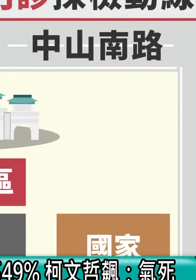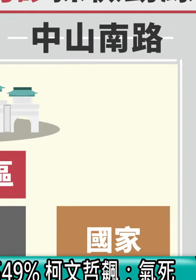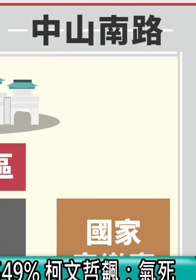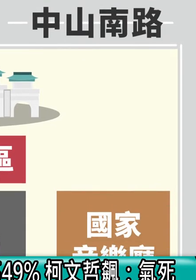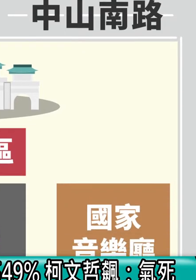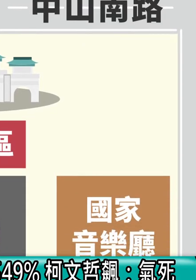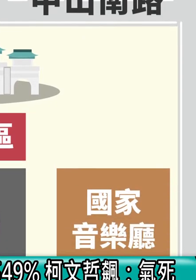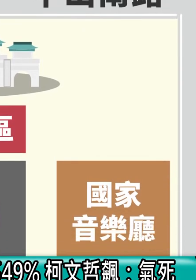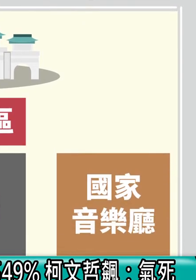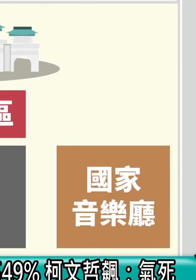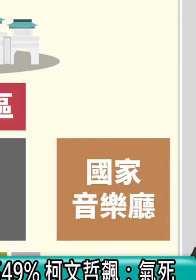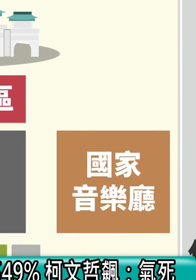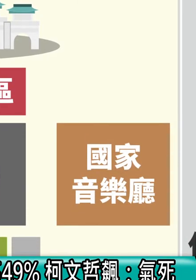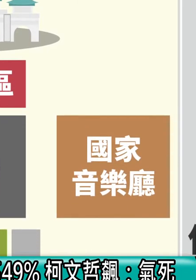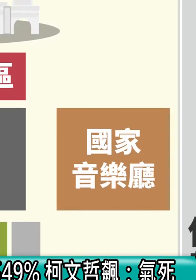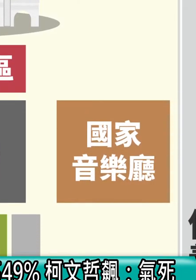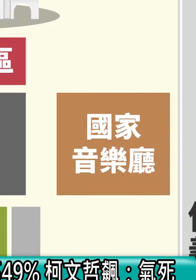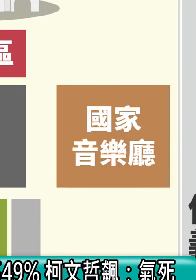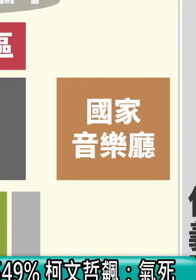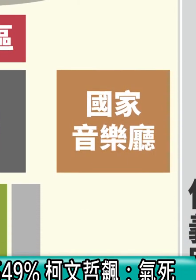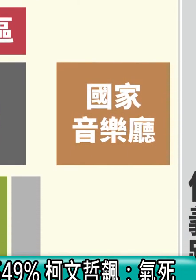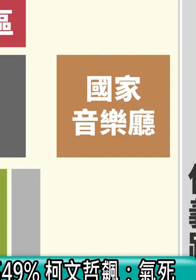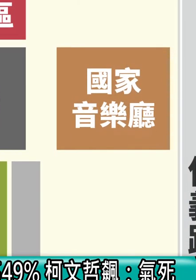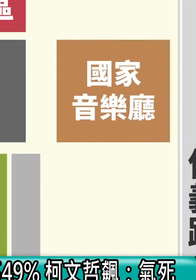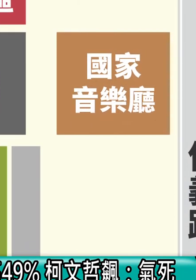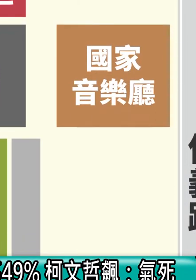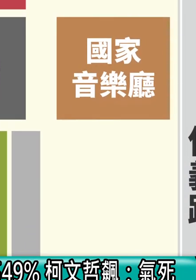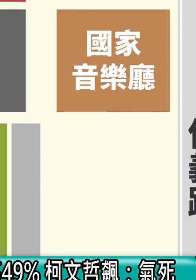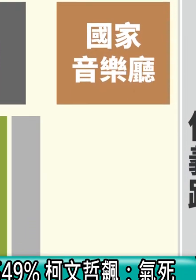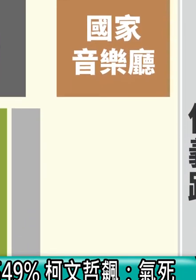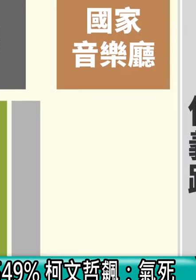谢谢北荣哦，以最快的速度，你知道哈，